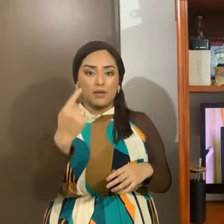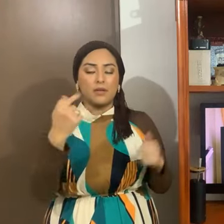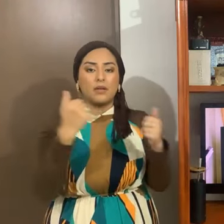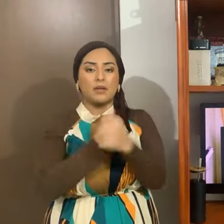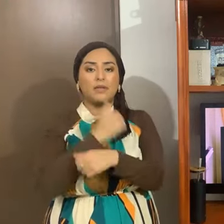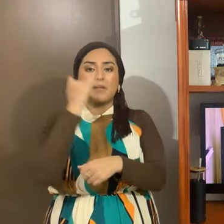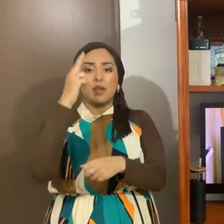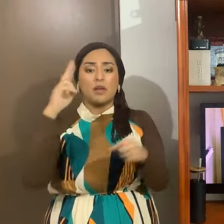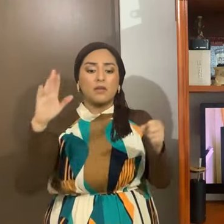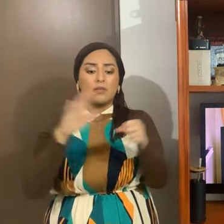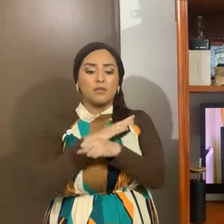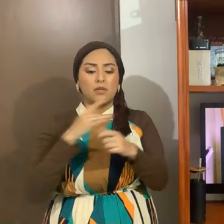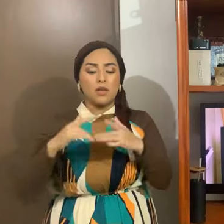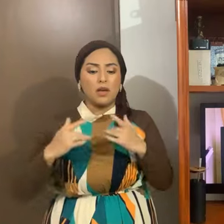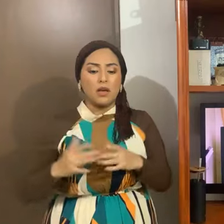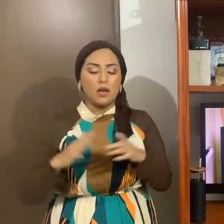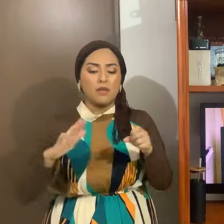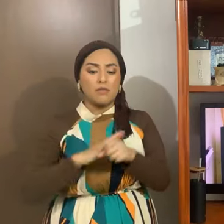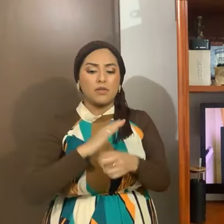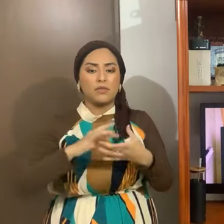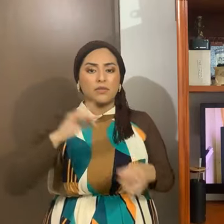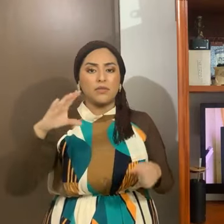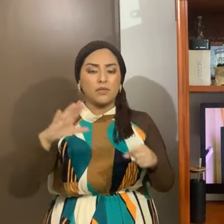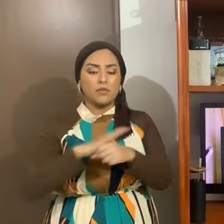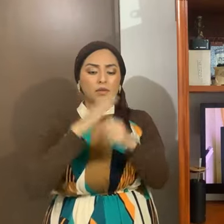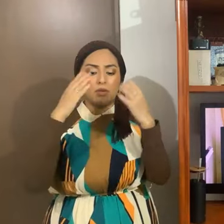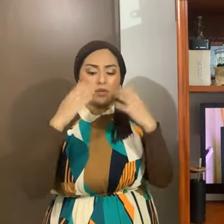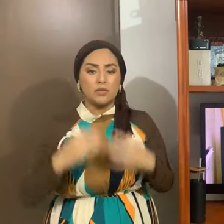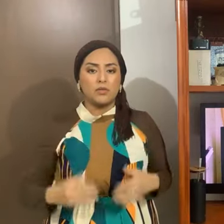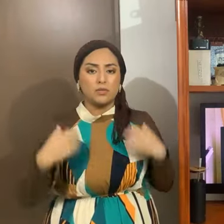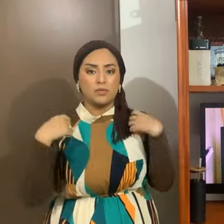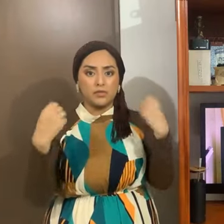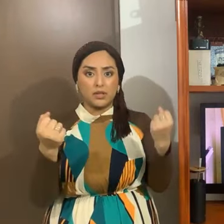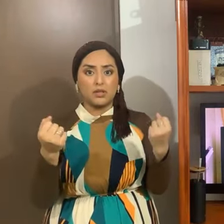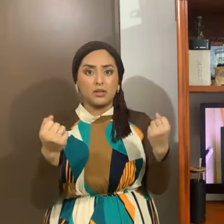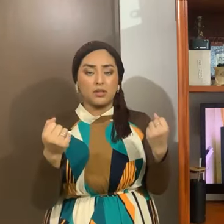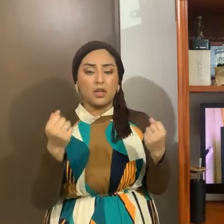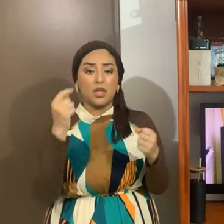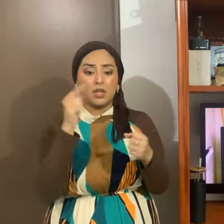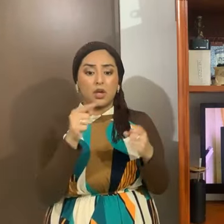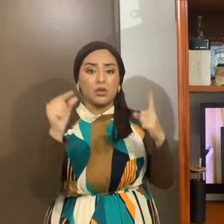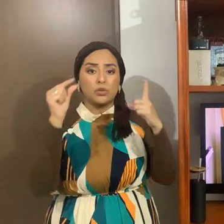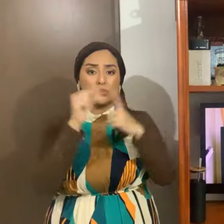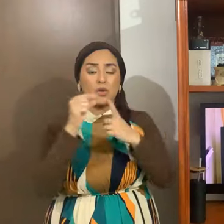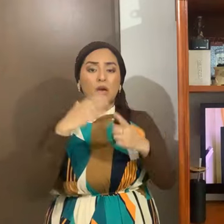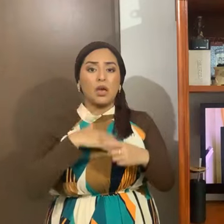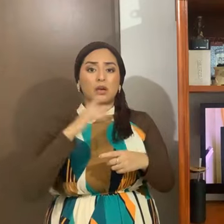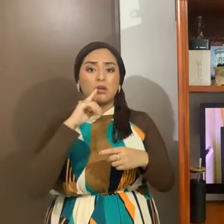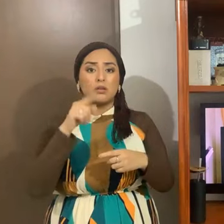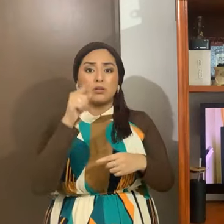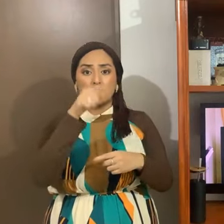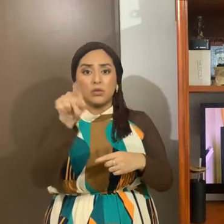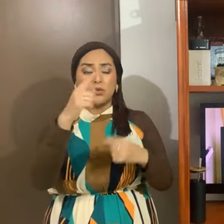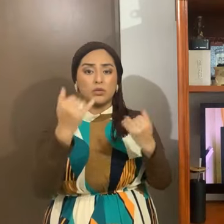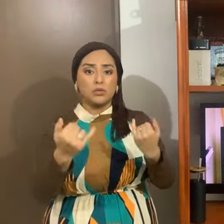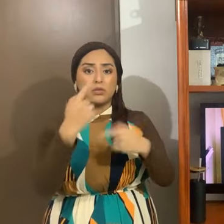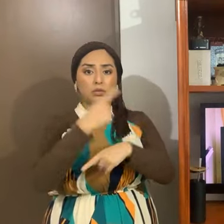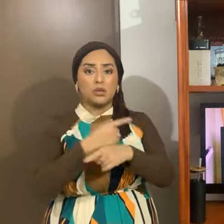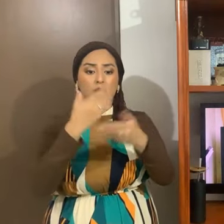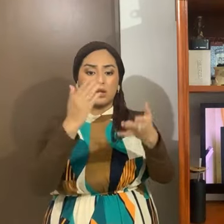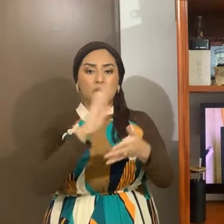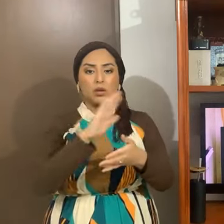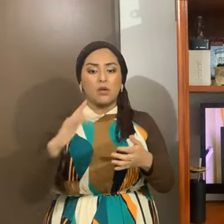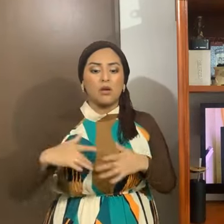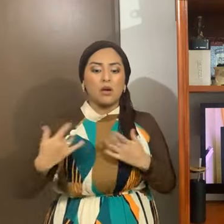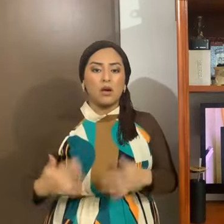todo tu corazón, y con toda tu alma, y con todas tus fuerzas. Y estas palabras que yo te mando hoy estarán sobre tu corazón,